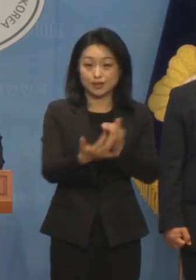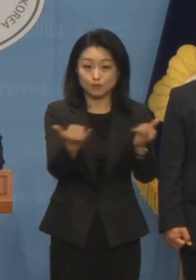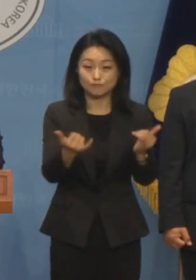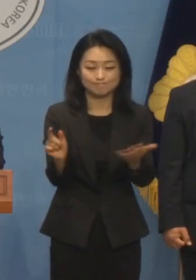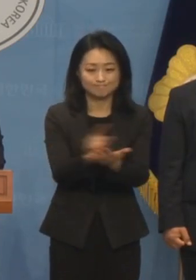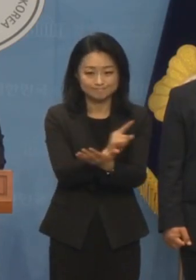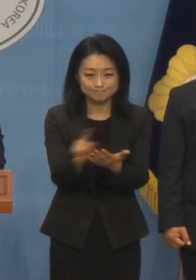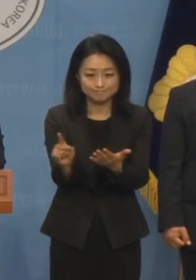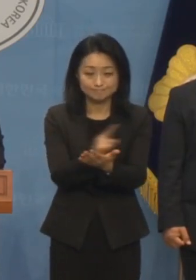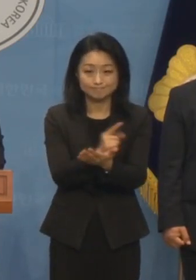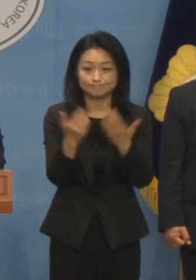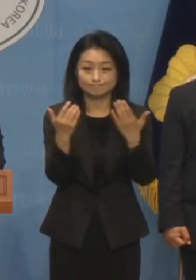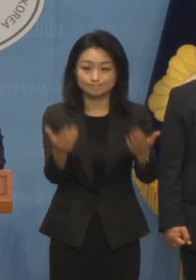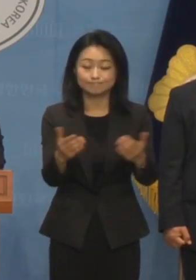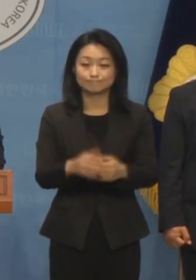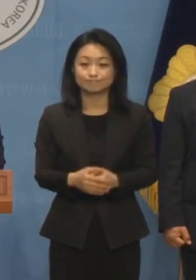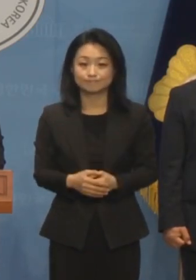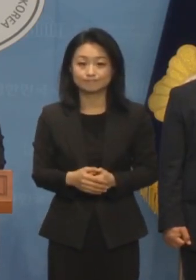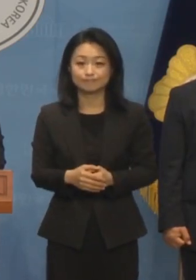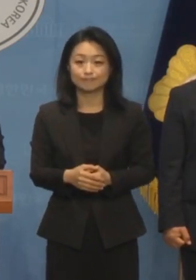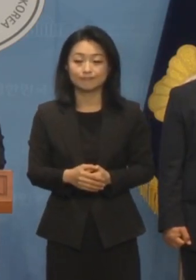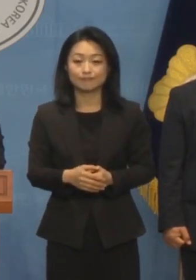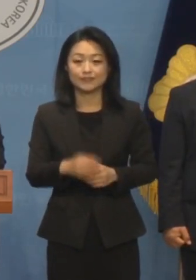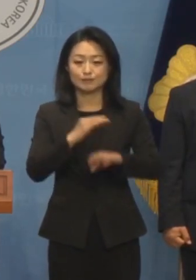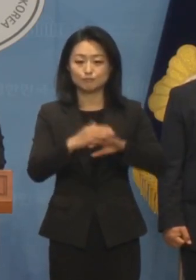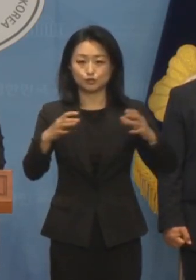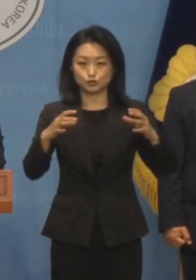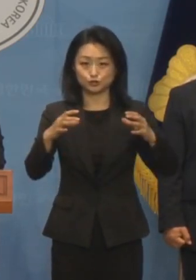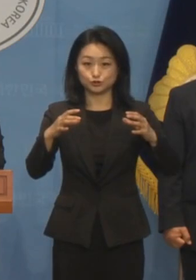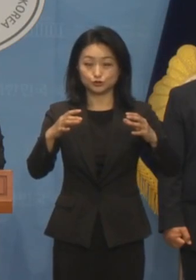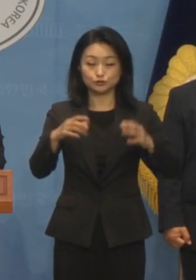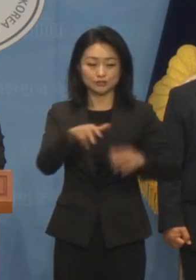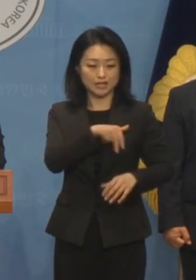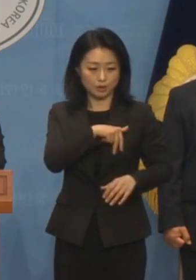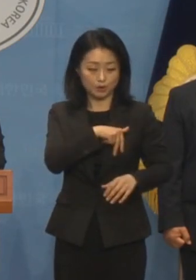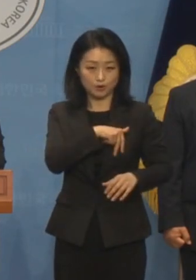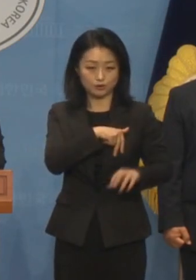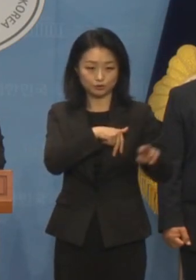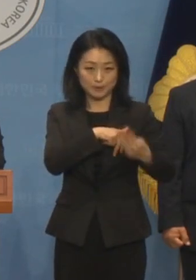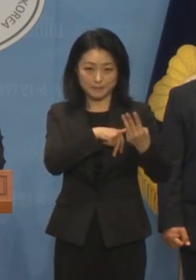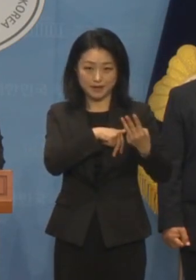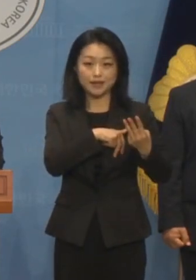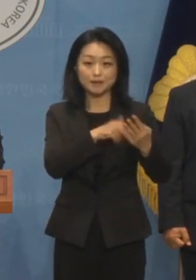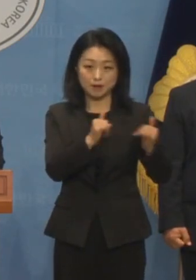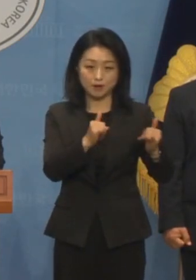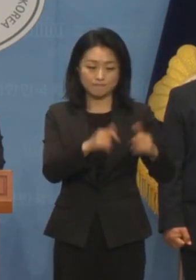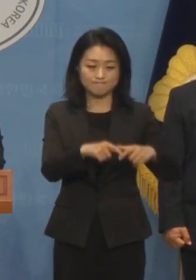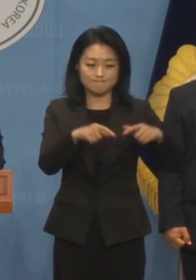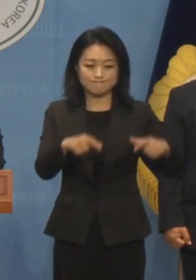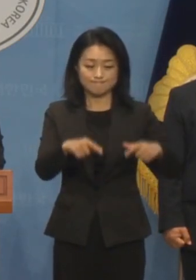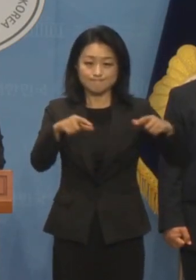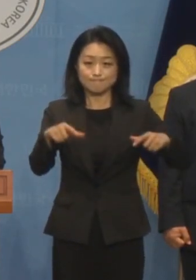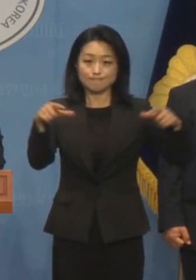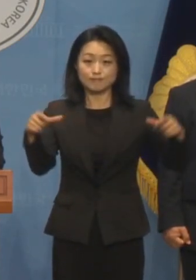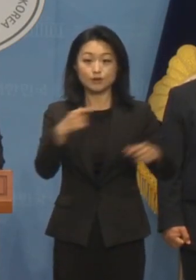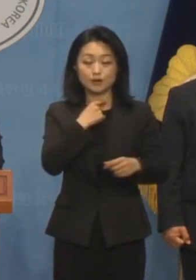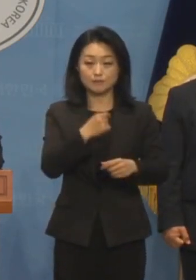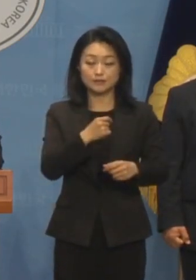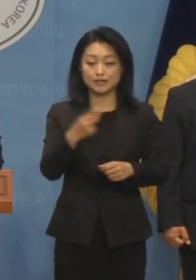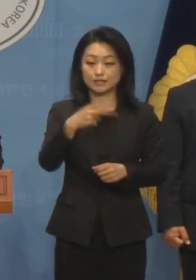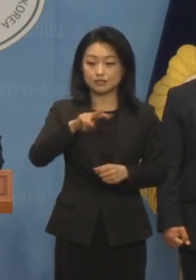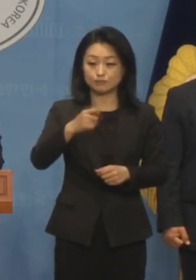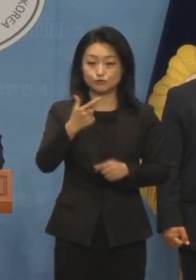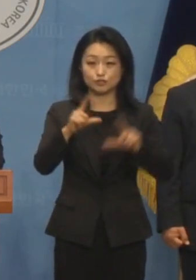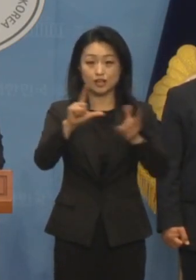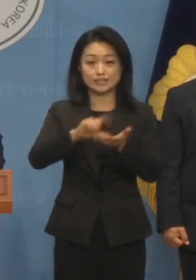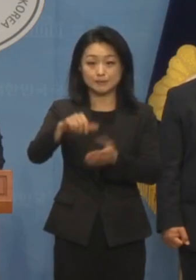것입니다. 확장된 대의체제로 300여 명의 대의원들과 당의 민주성을 넓혀가겠습니다. 26년